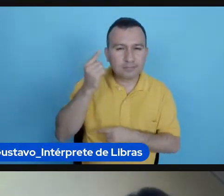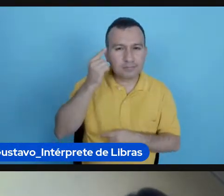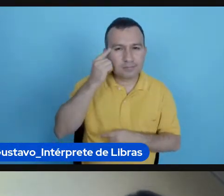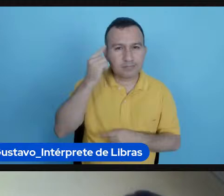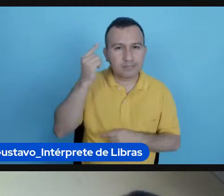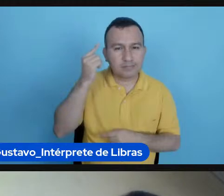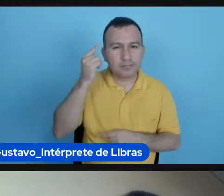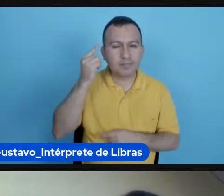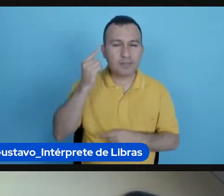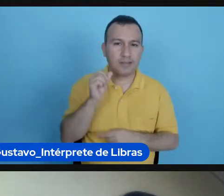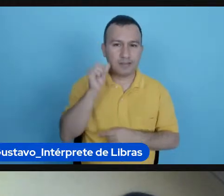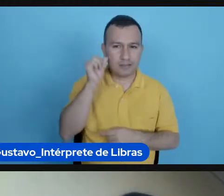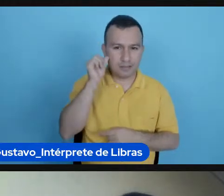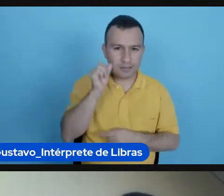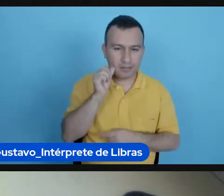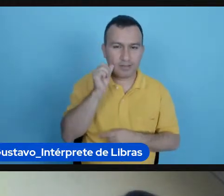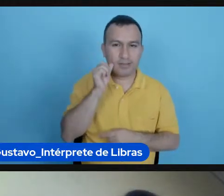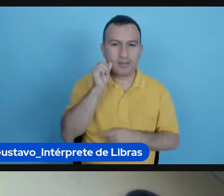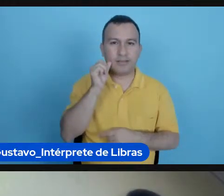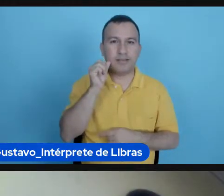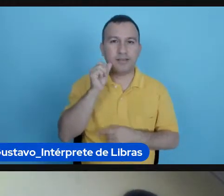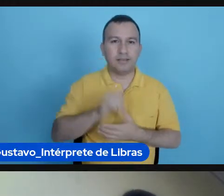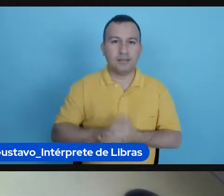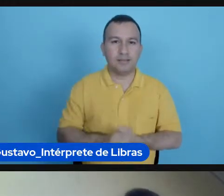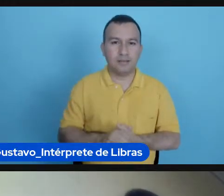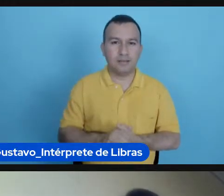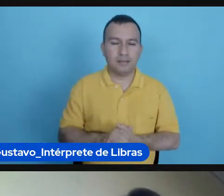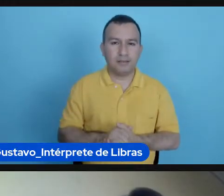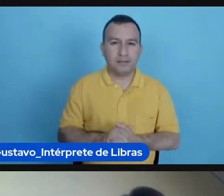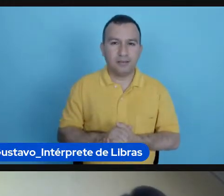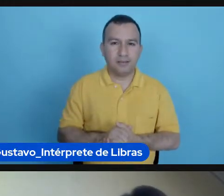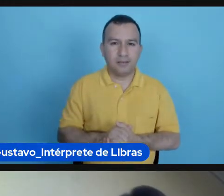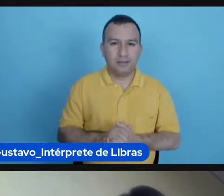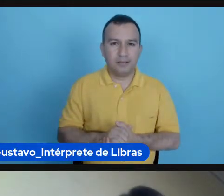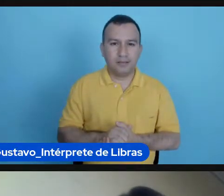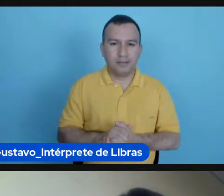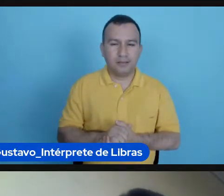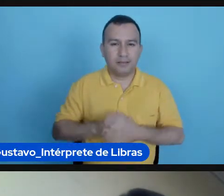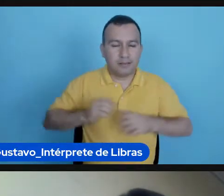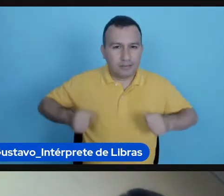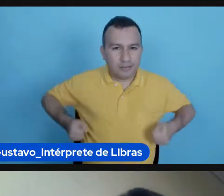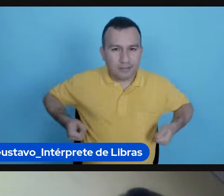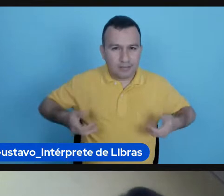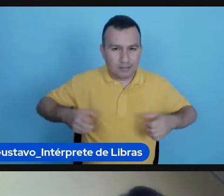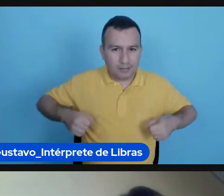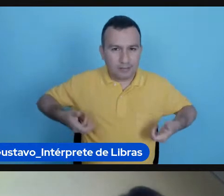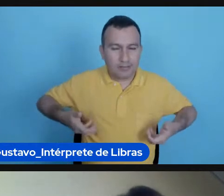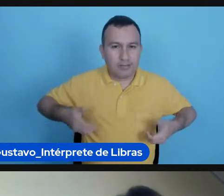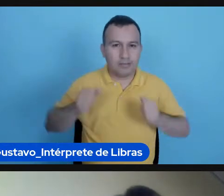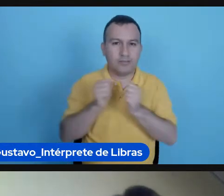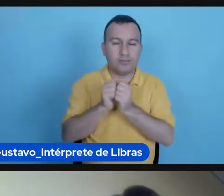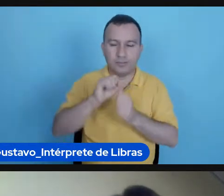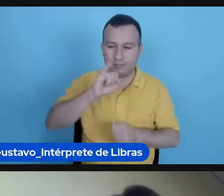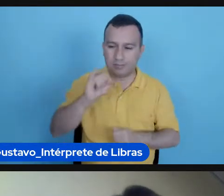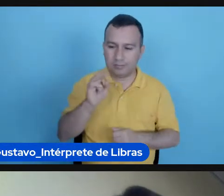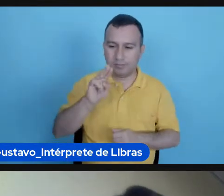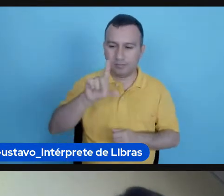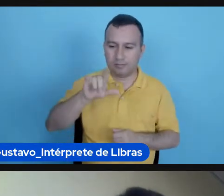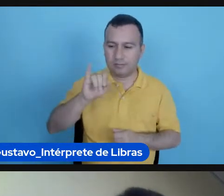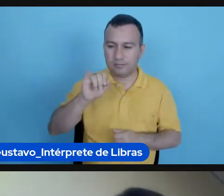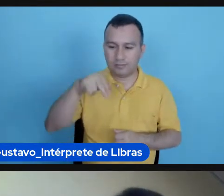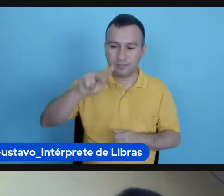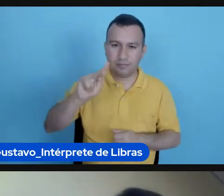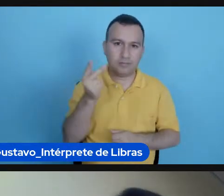com a cadeira, com a Julinha, ele traz, eu acho que ele vai tocar nessa questão. Então, vou trazer algumas frases que me